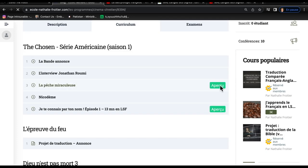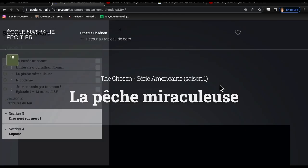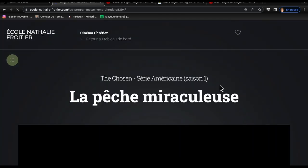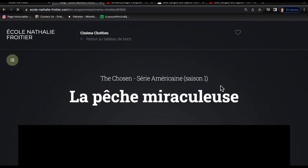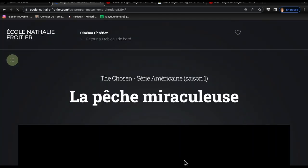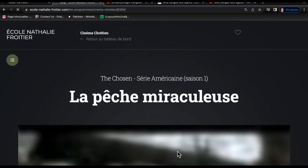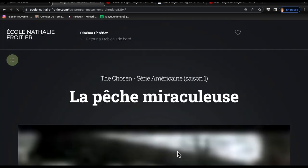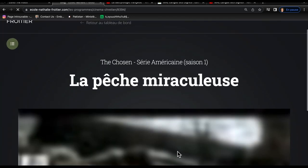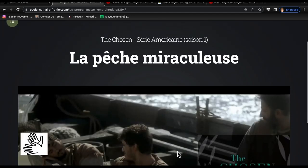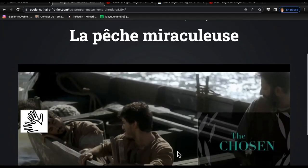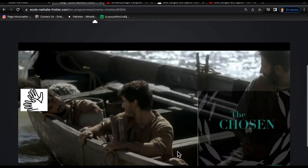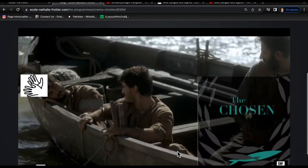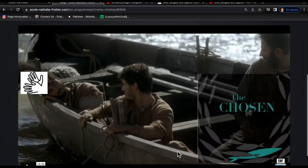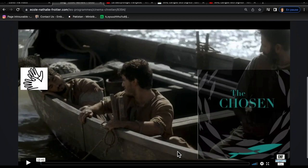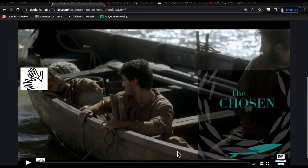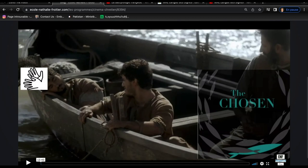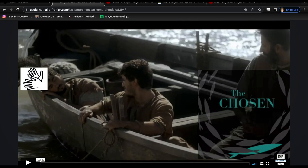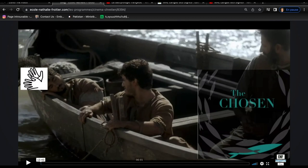merci